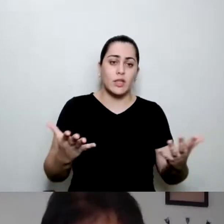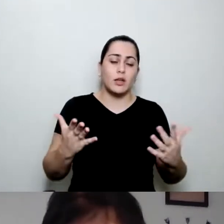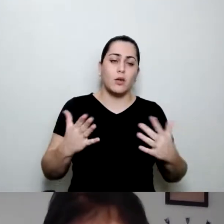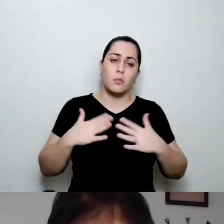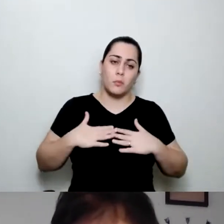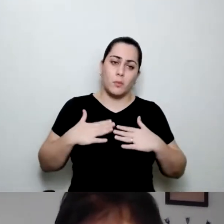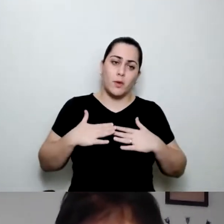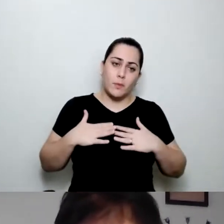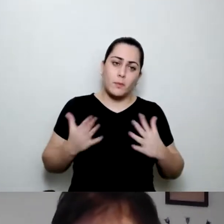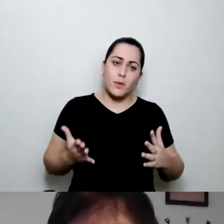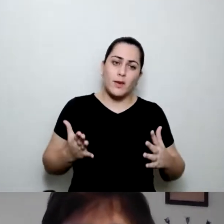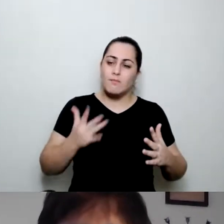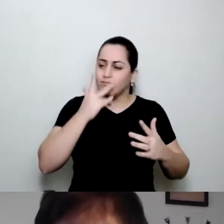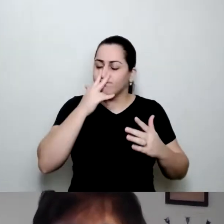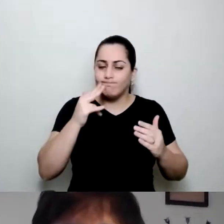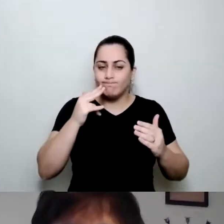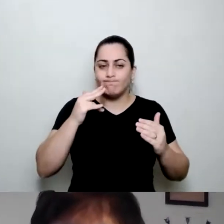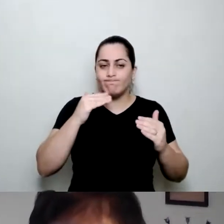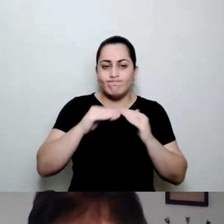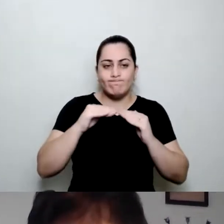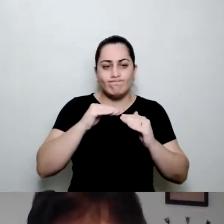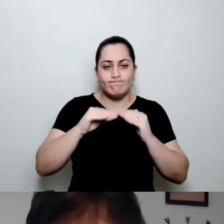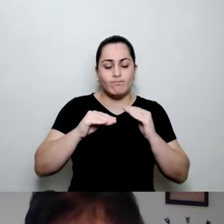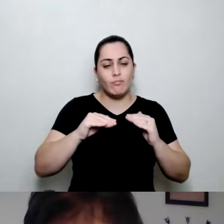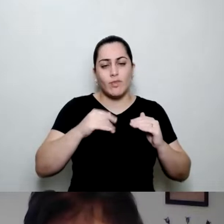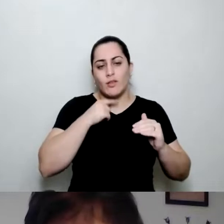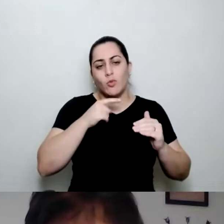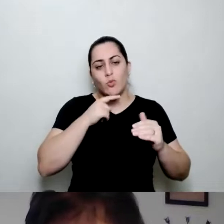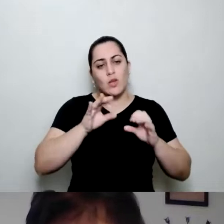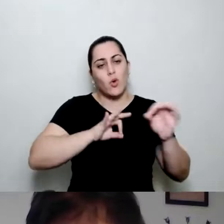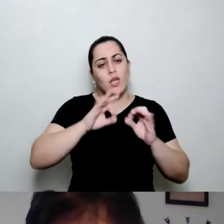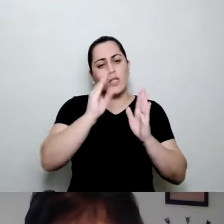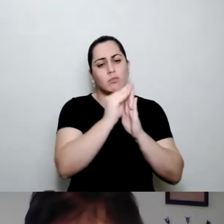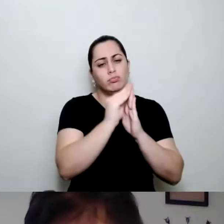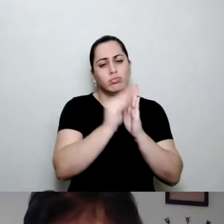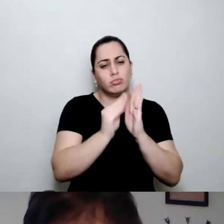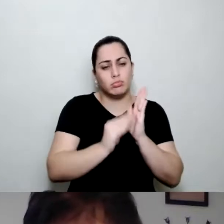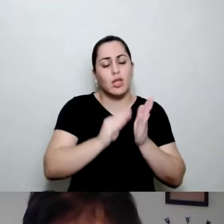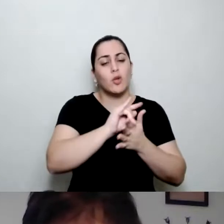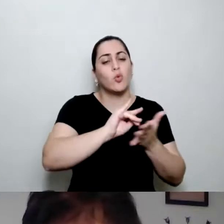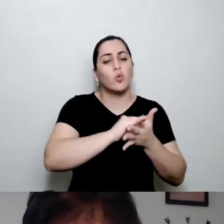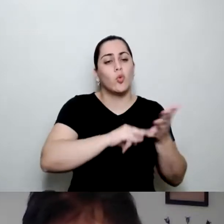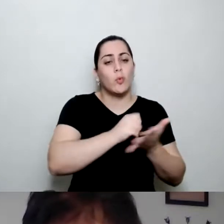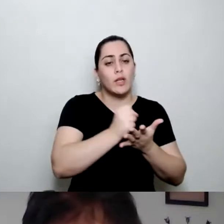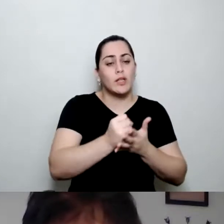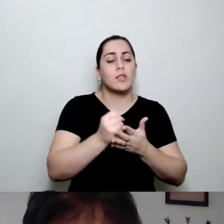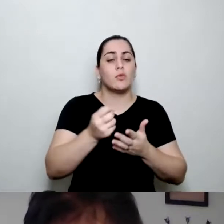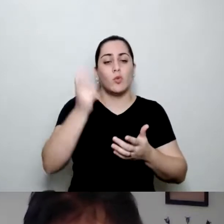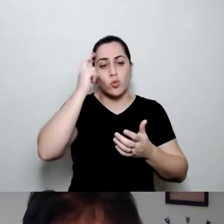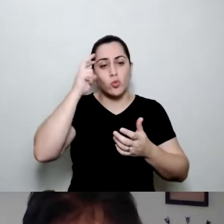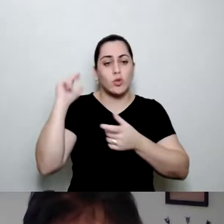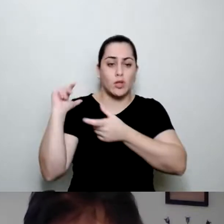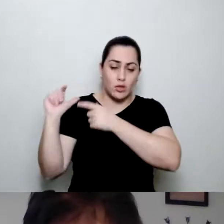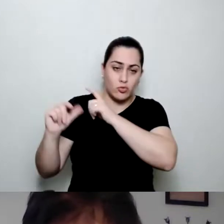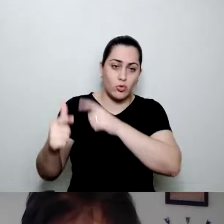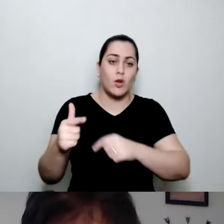meio incompatível, né, de uma documentação da cultura tradicional que valoriza a religião